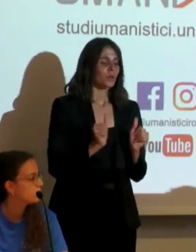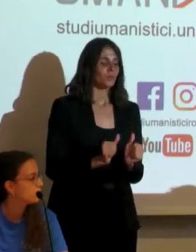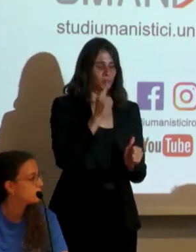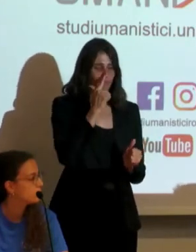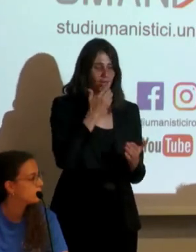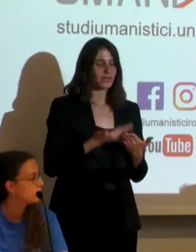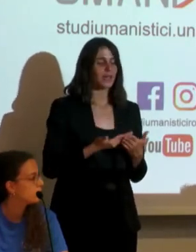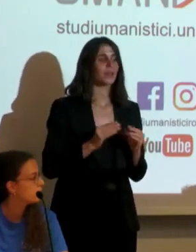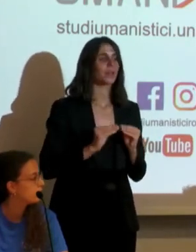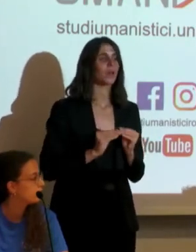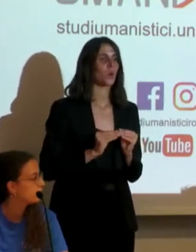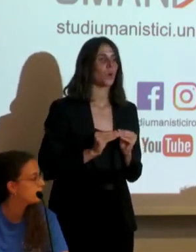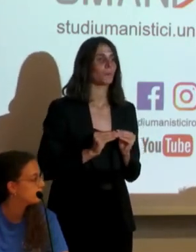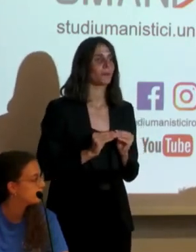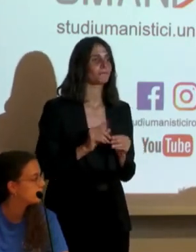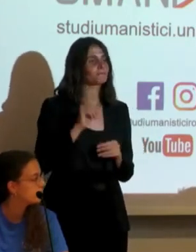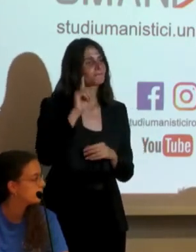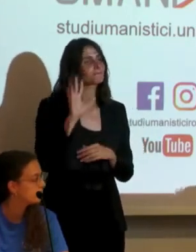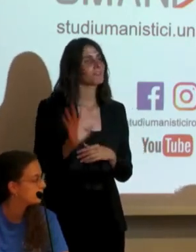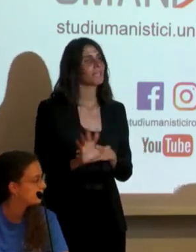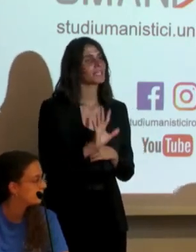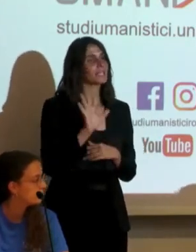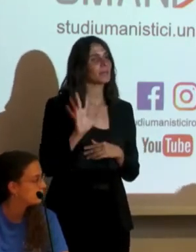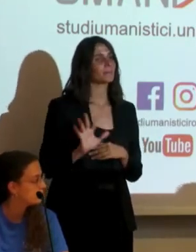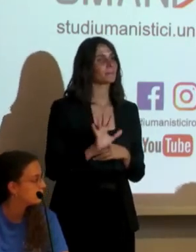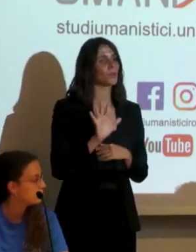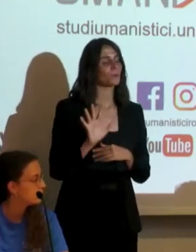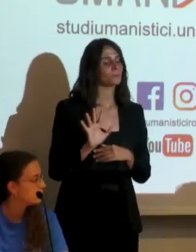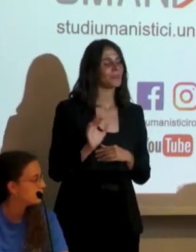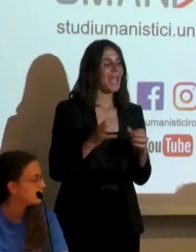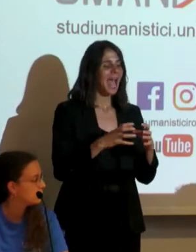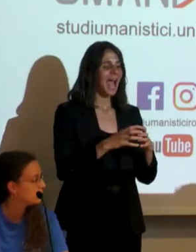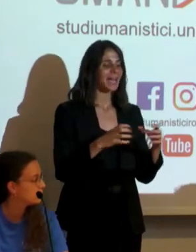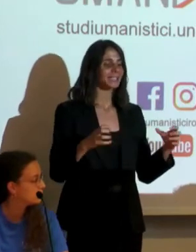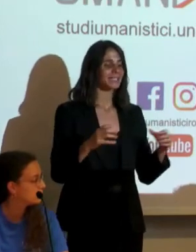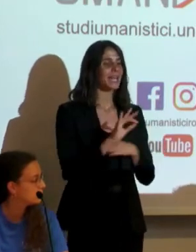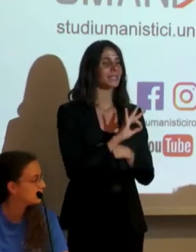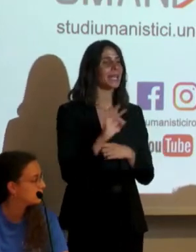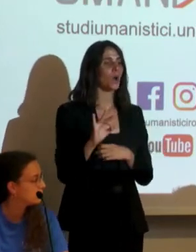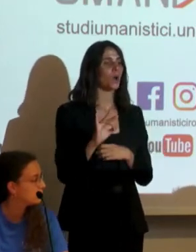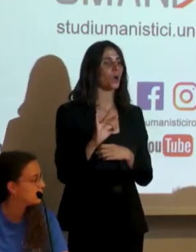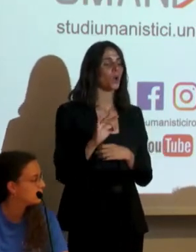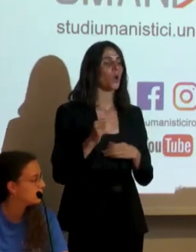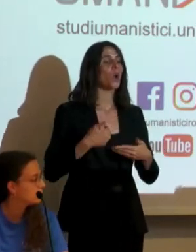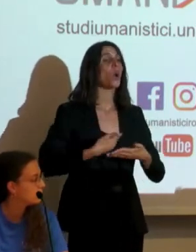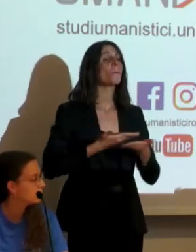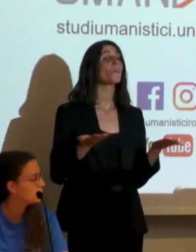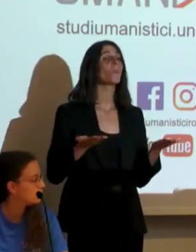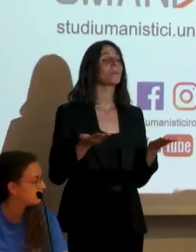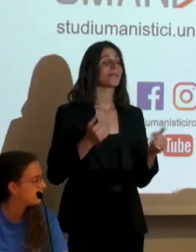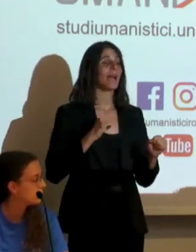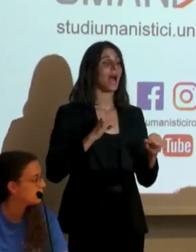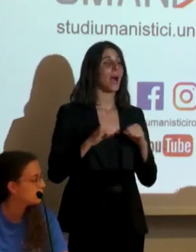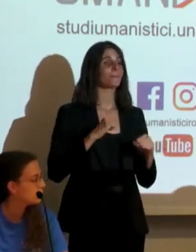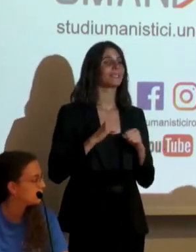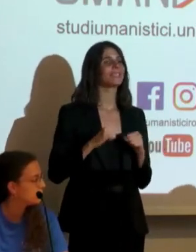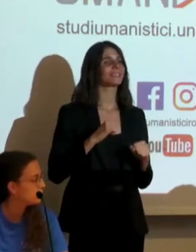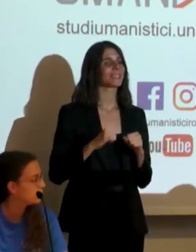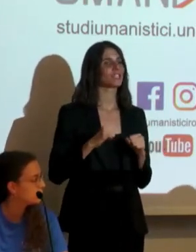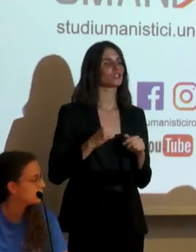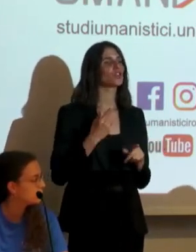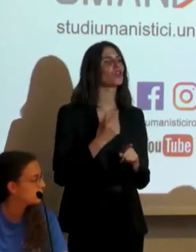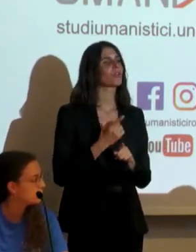sentendo il fatto magari di arrivare presso le aziende o presso la pubblica amministrazione come una vittoria, una conquista e